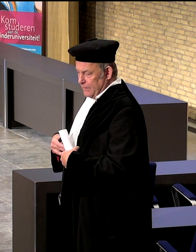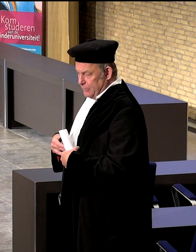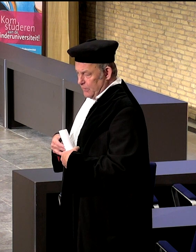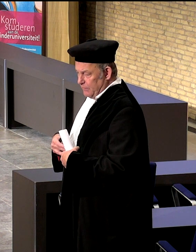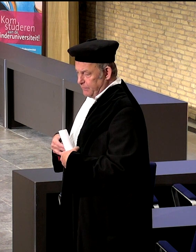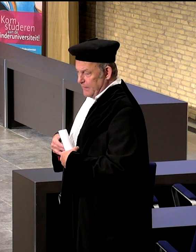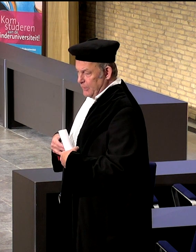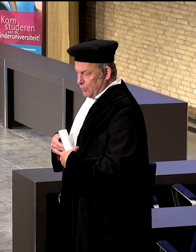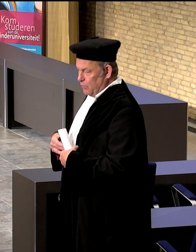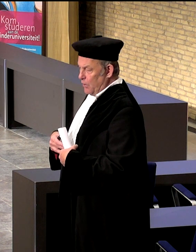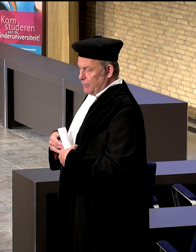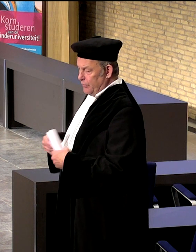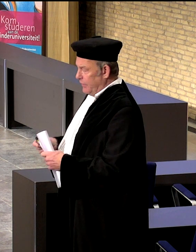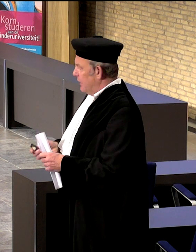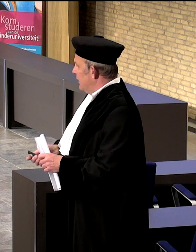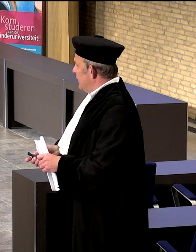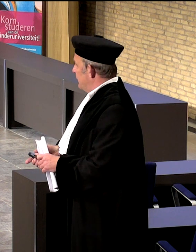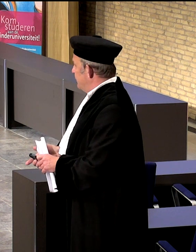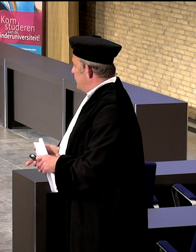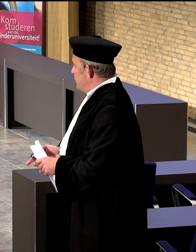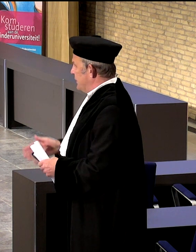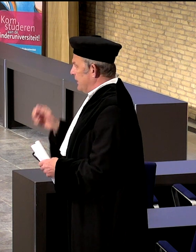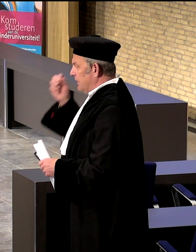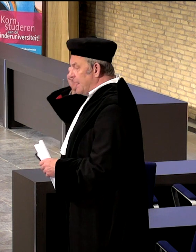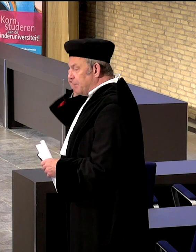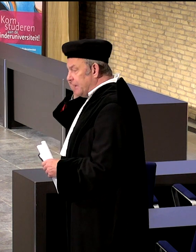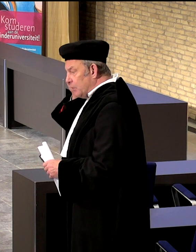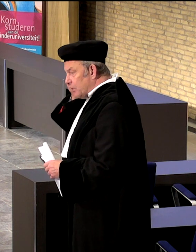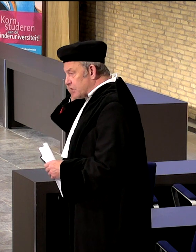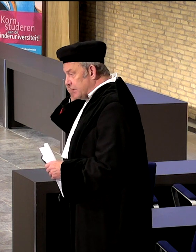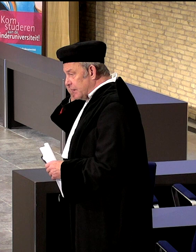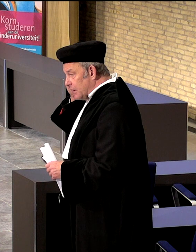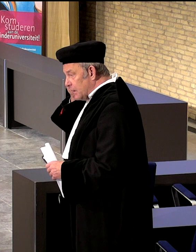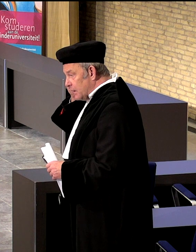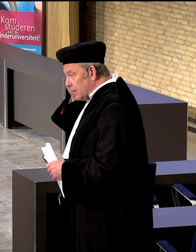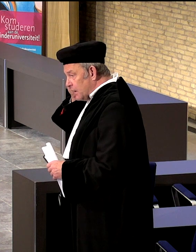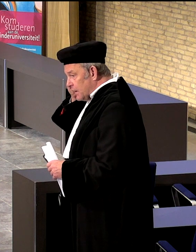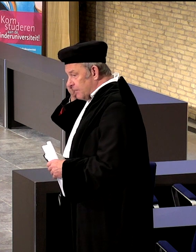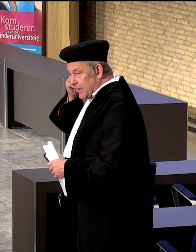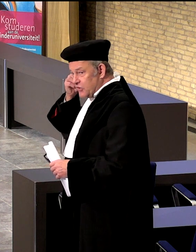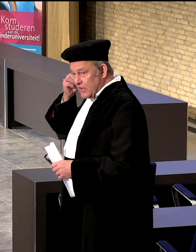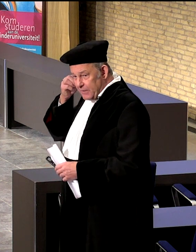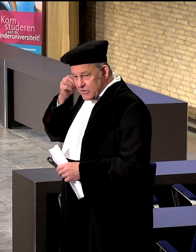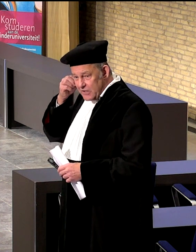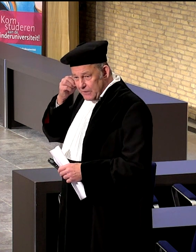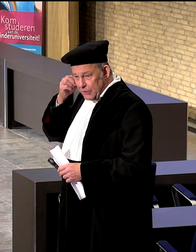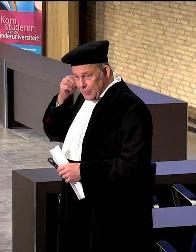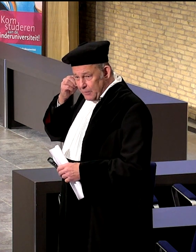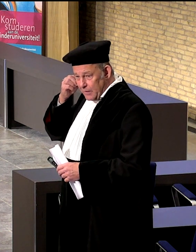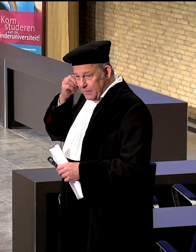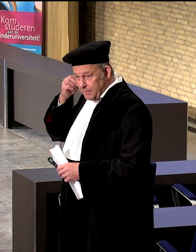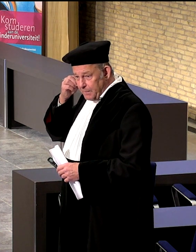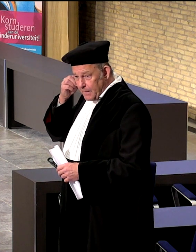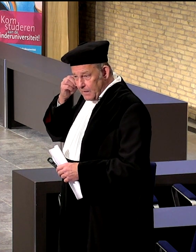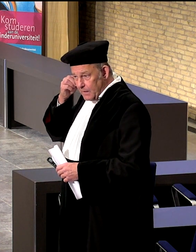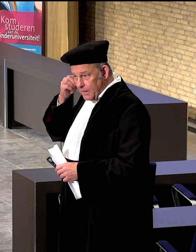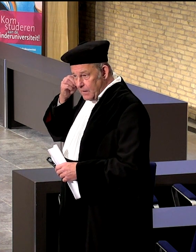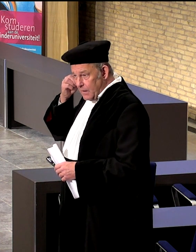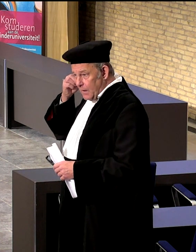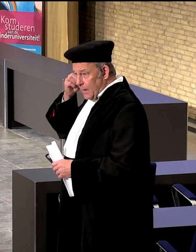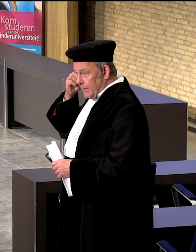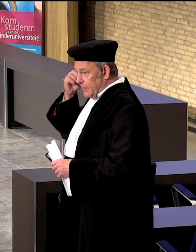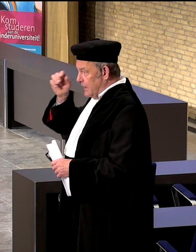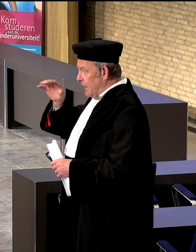willen doen bij jullie wat we bij een koe ook doen, dat we jullie zo'n geel label in je oor schieten, waar een chip in zit met een nummer.